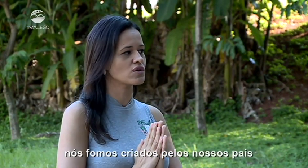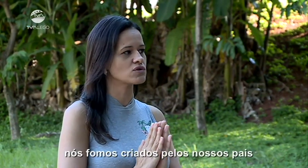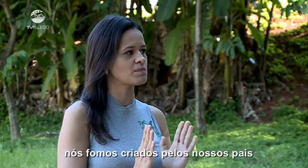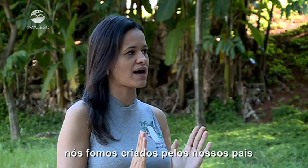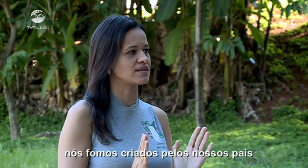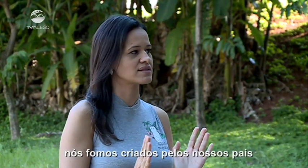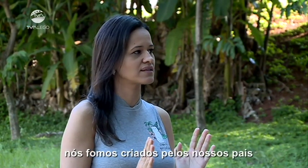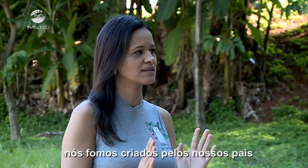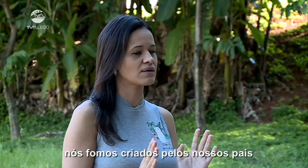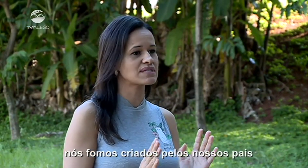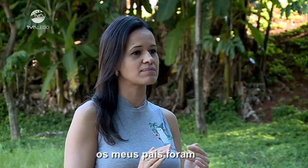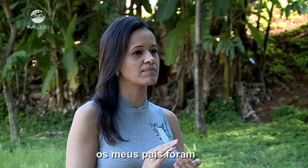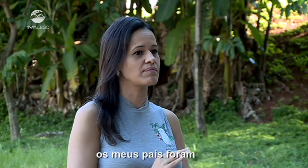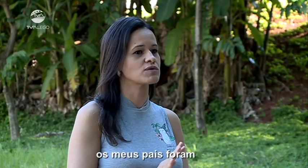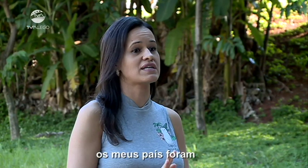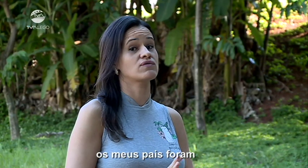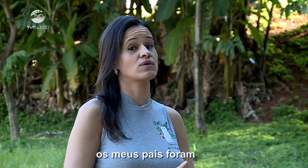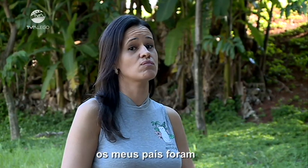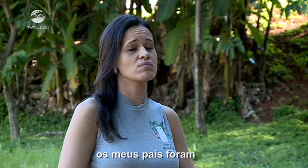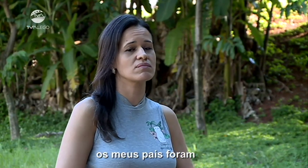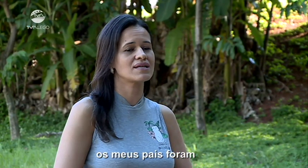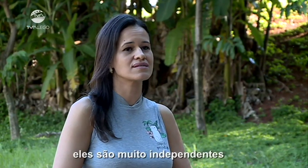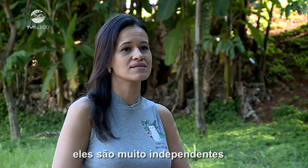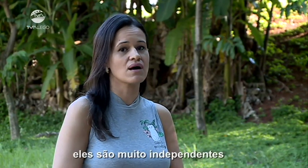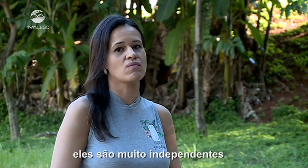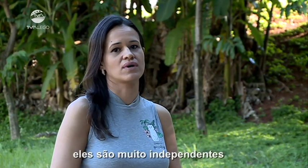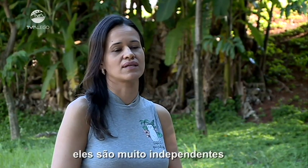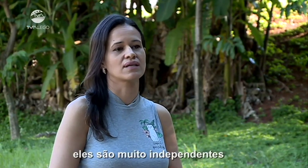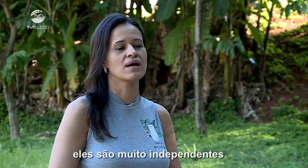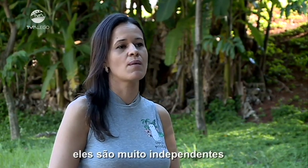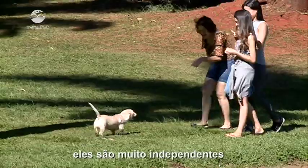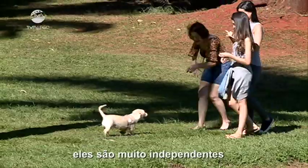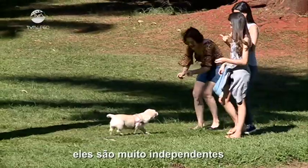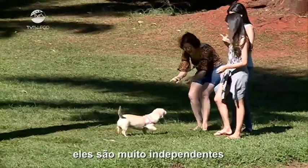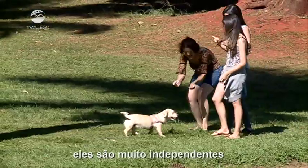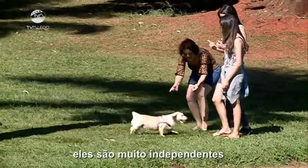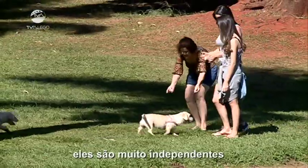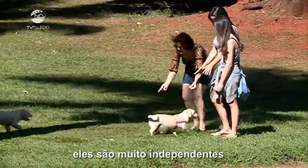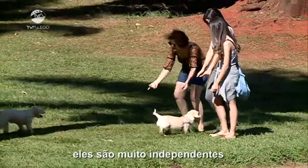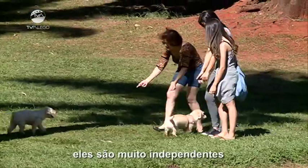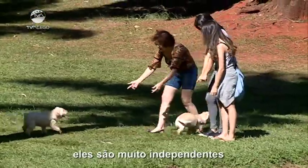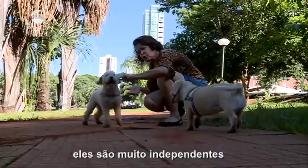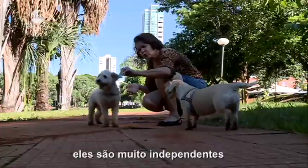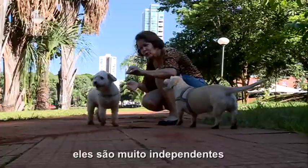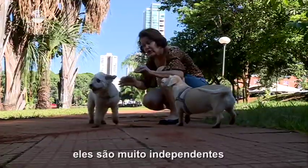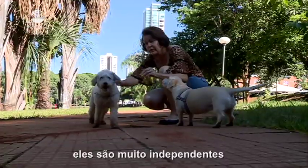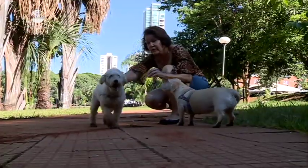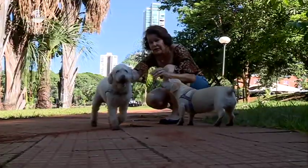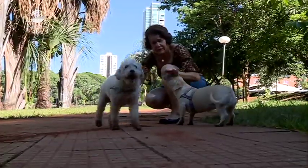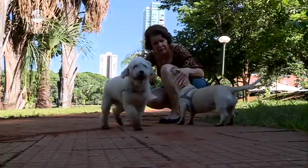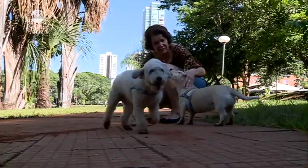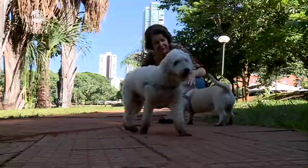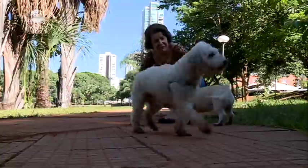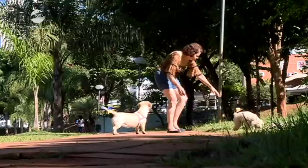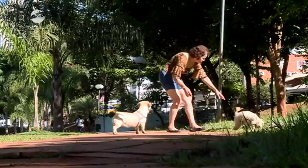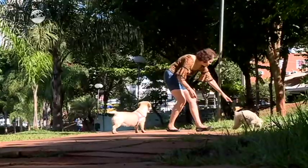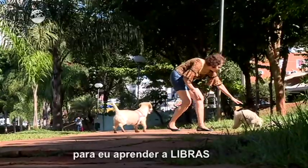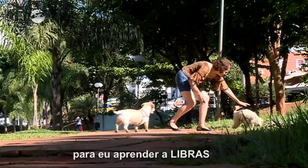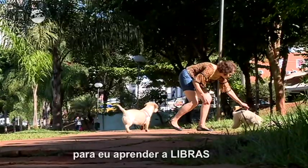nossos pais. Então, assim, meus pais eles são muito independentes, né? E